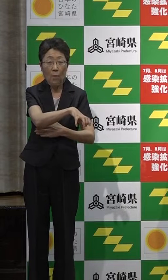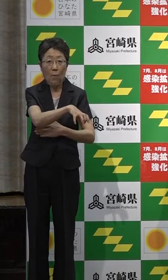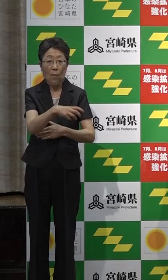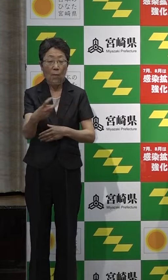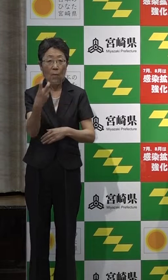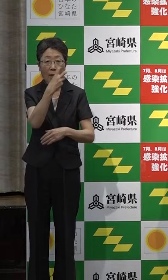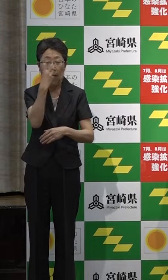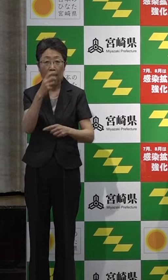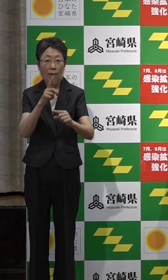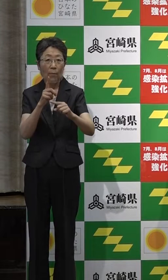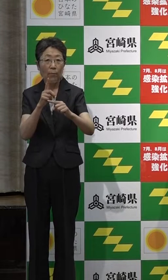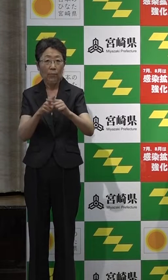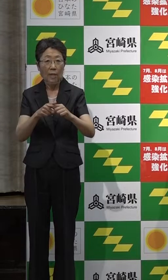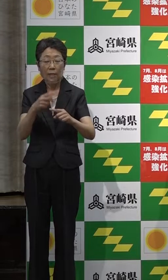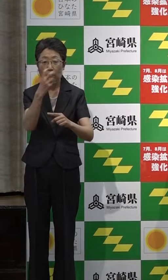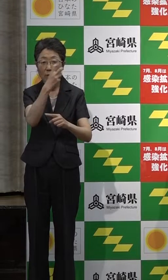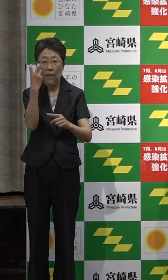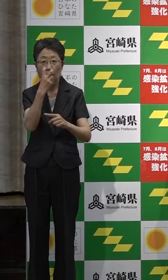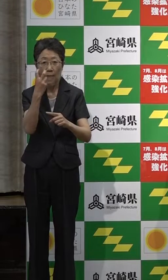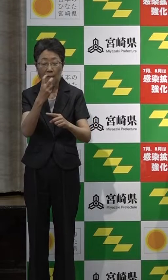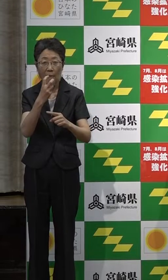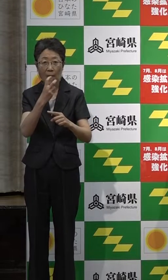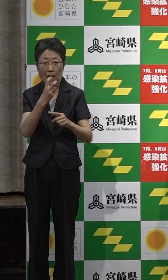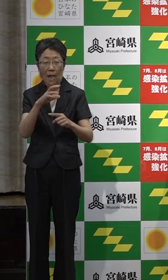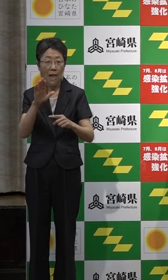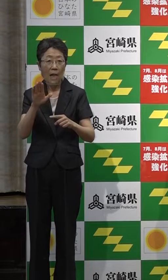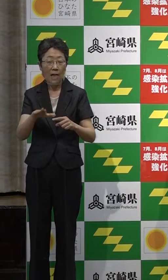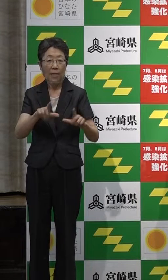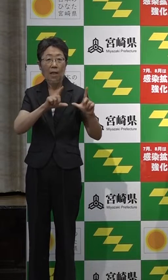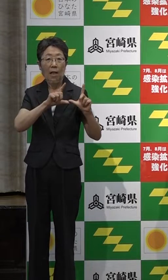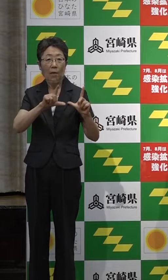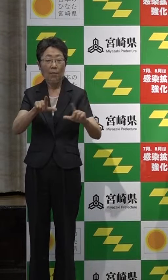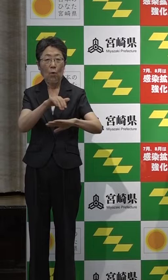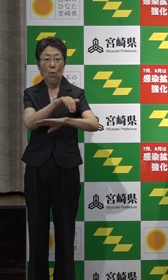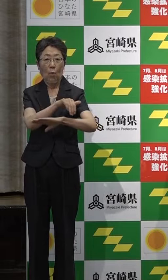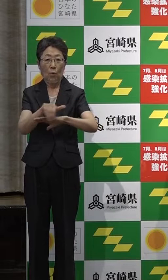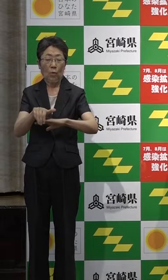るということであります。従いまして